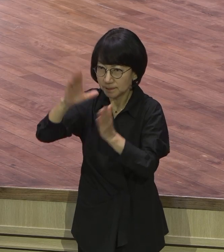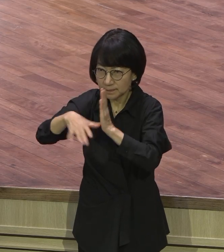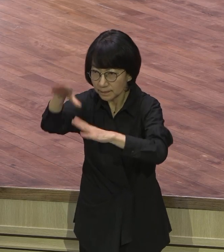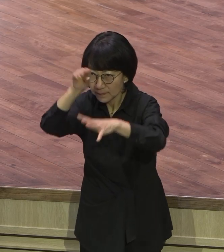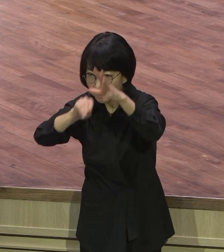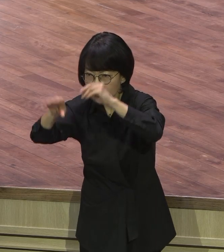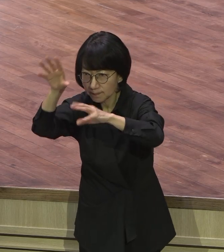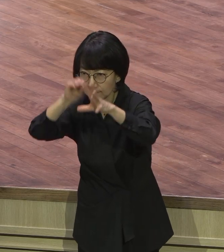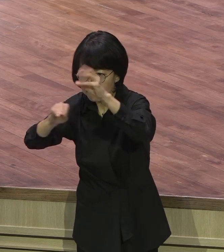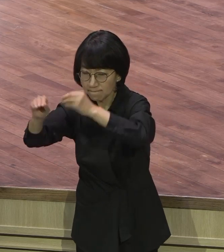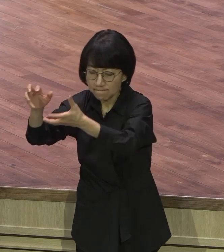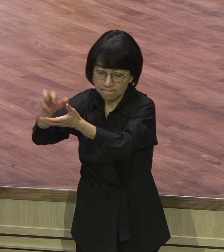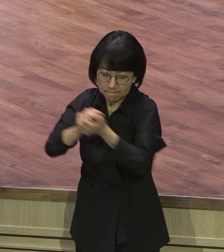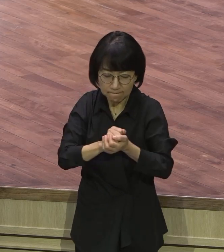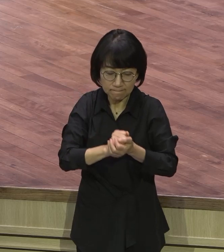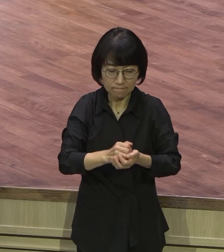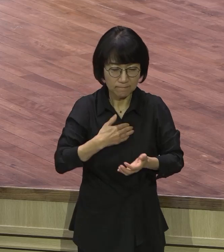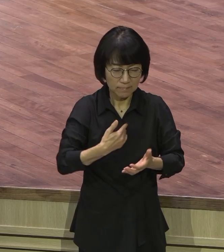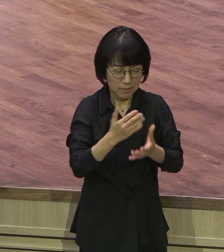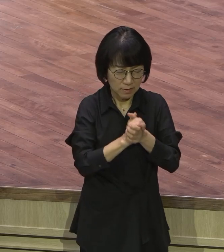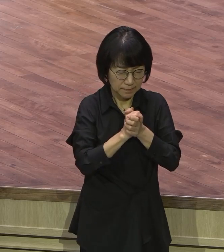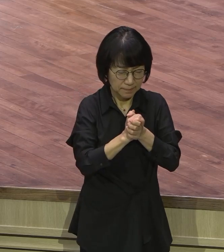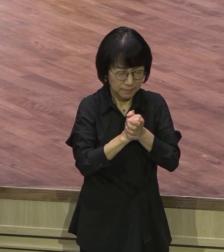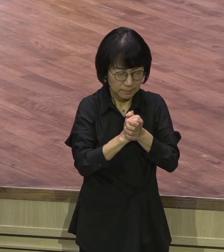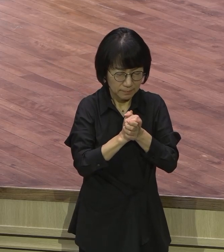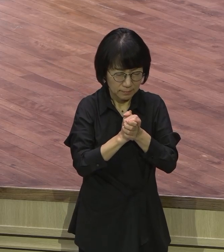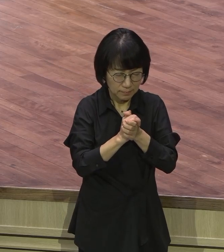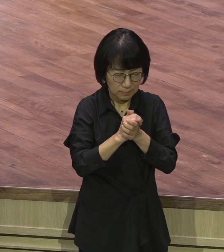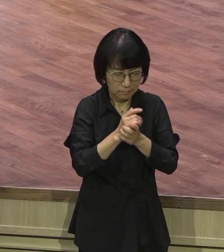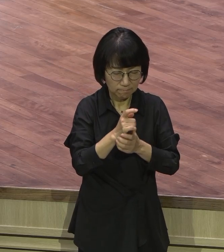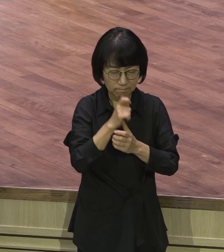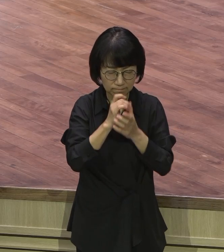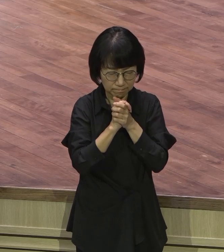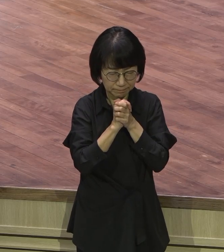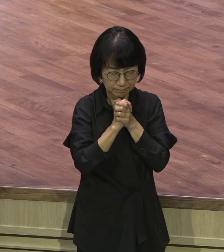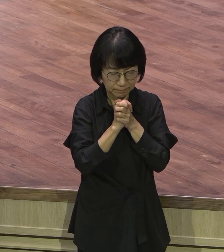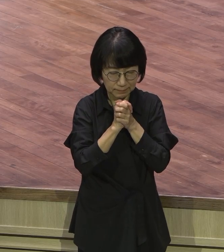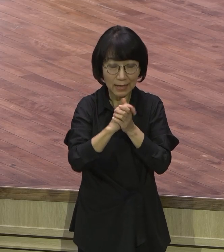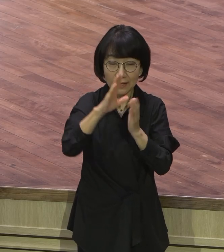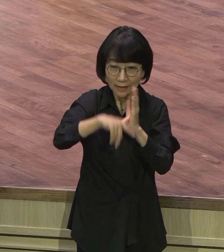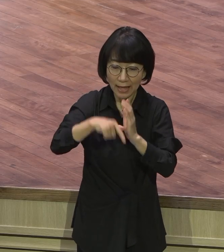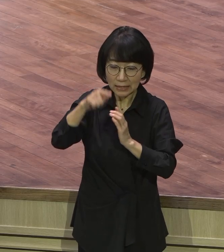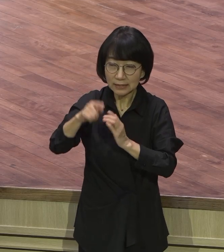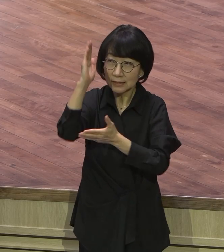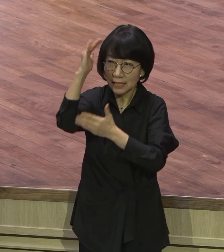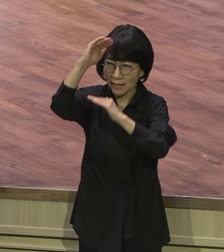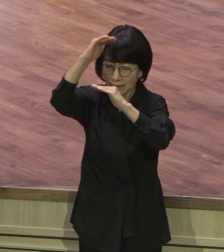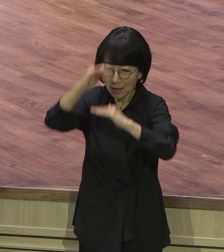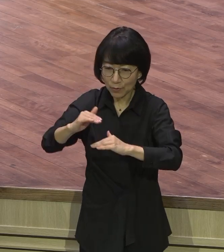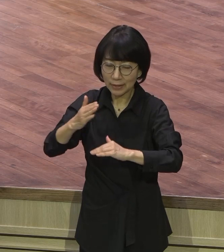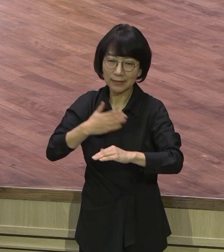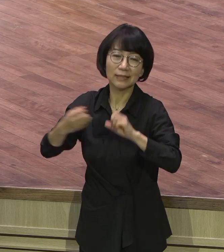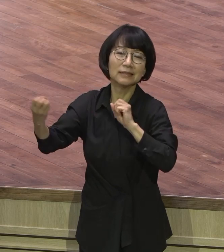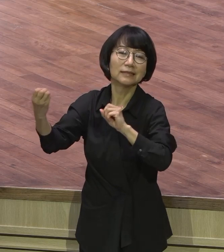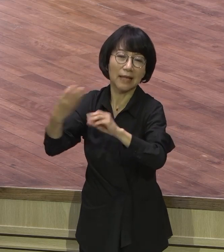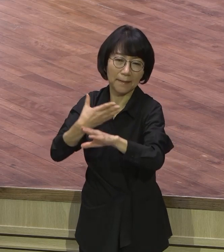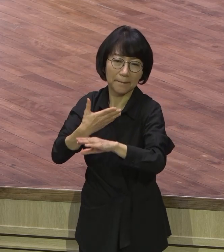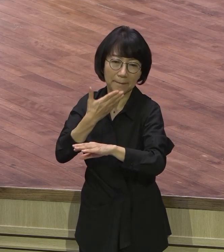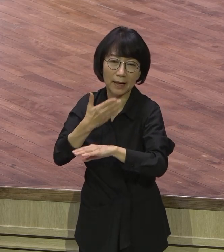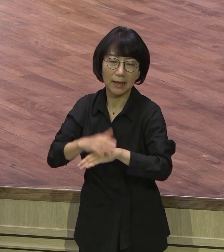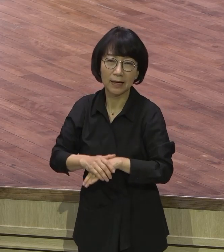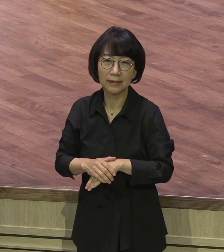응답으로 만드는 깊은 묵상의 기도 다시 말하면 로고스 66권입니다